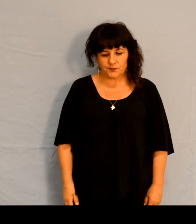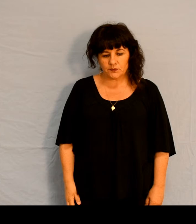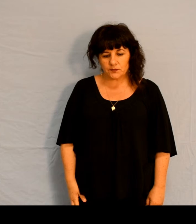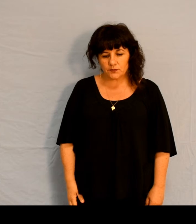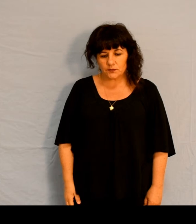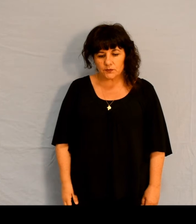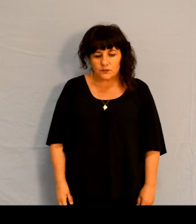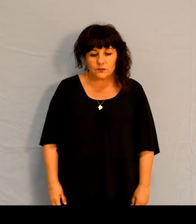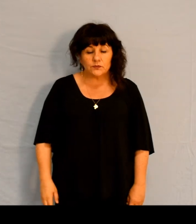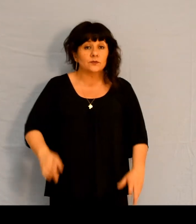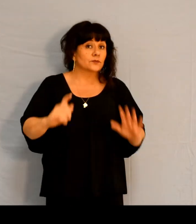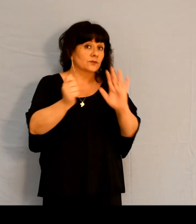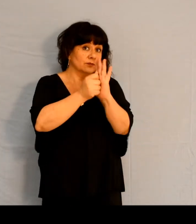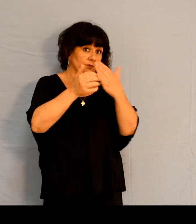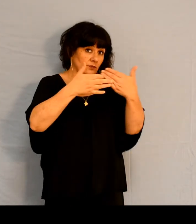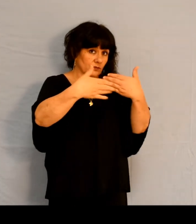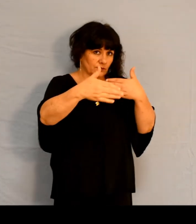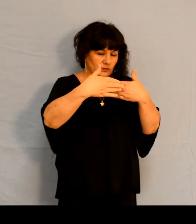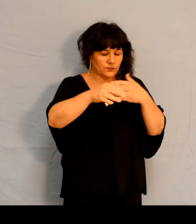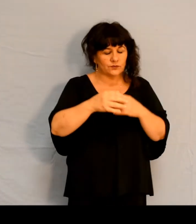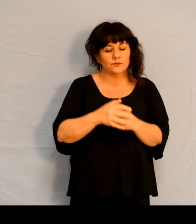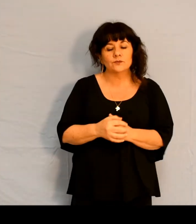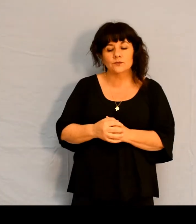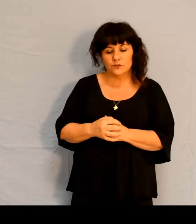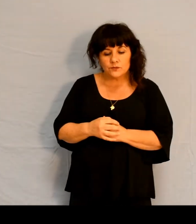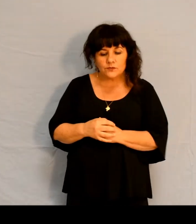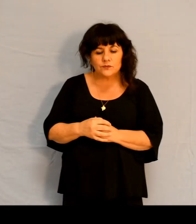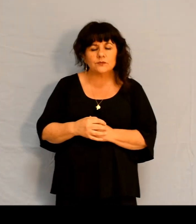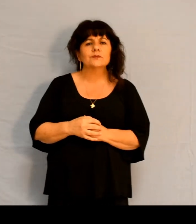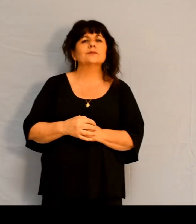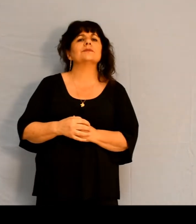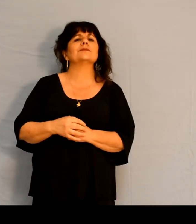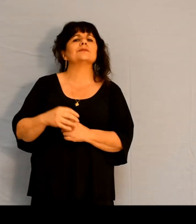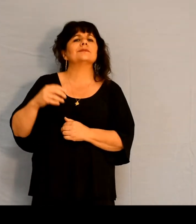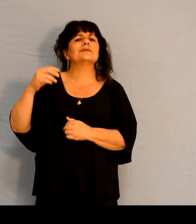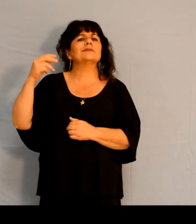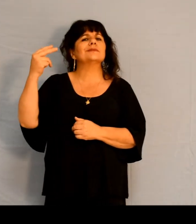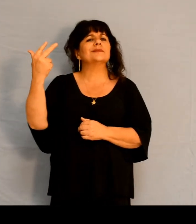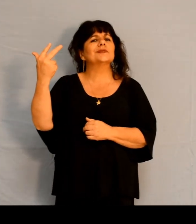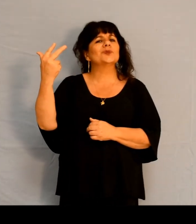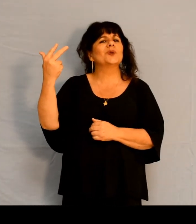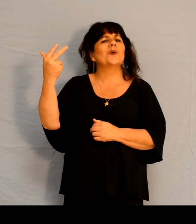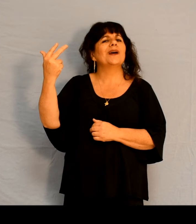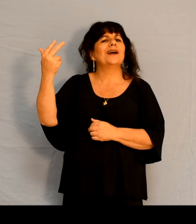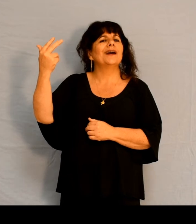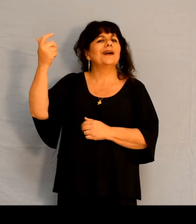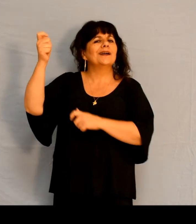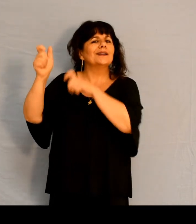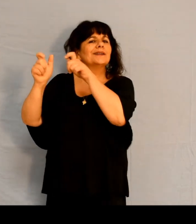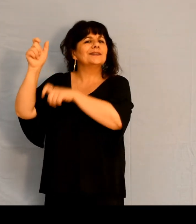En ces jours-là, les 3 visiteurs d'Abraham allaient partir pour